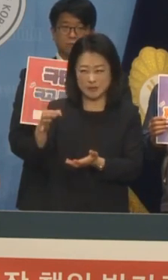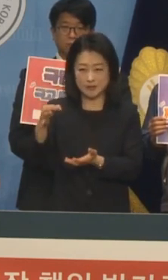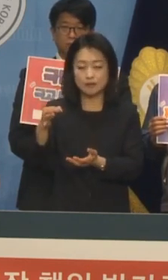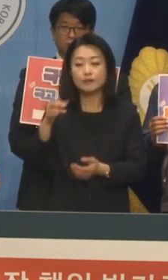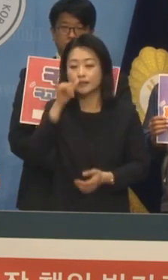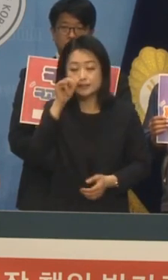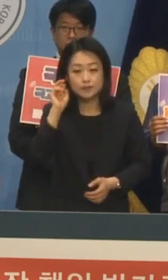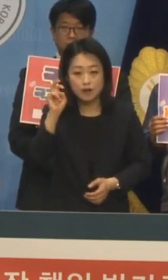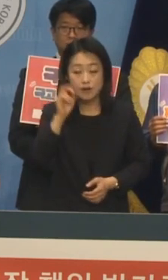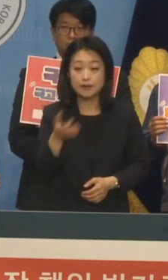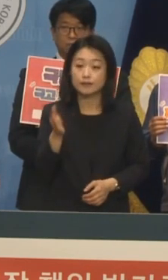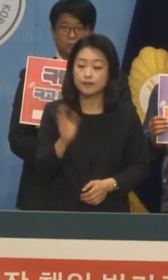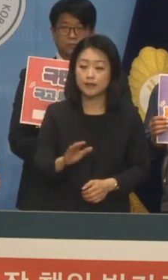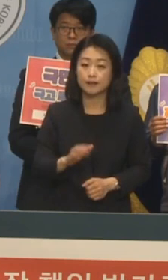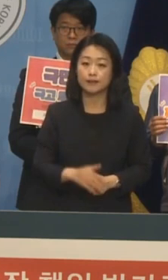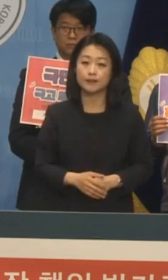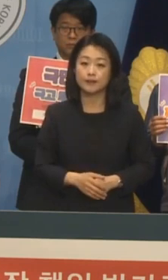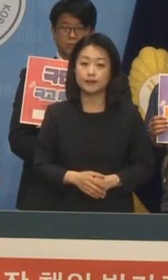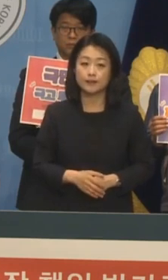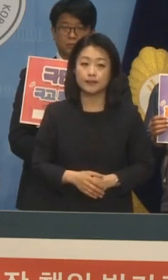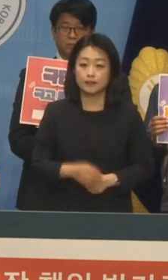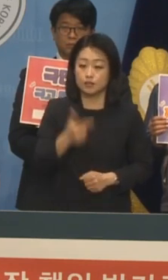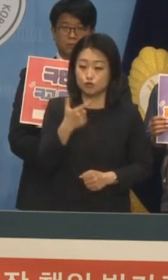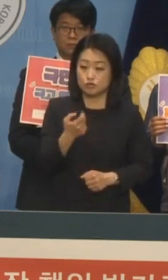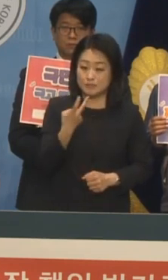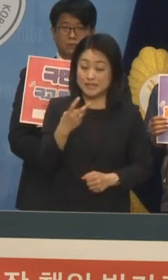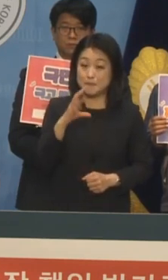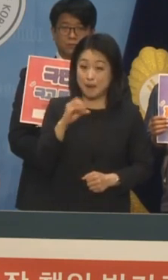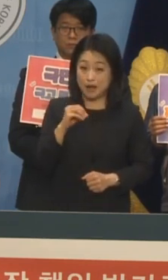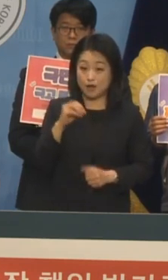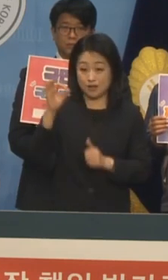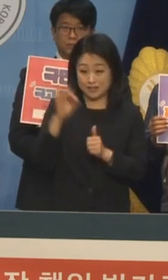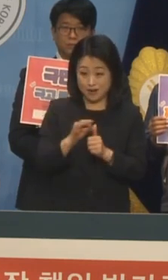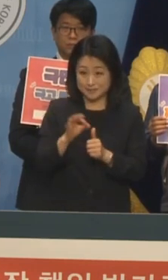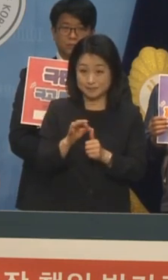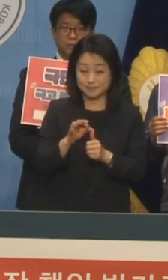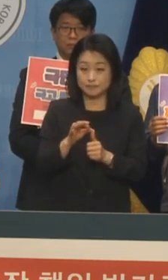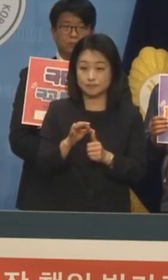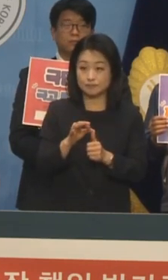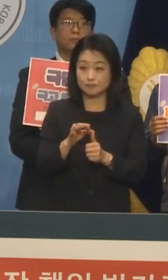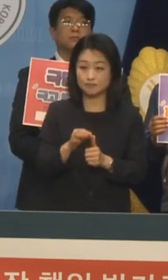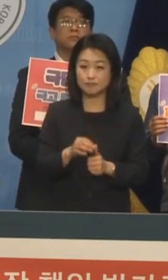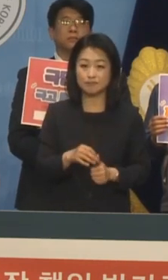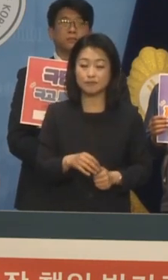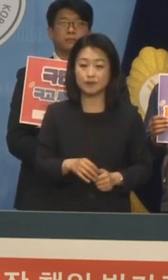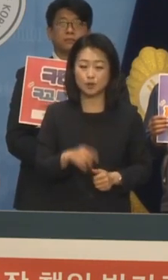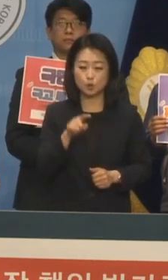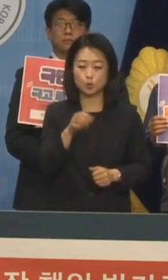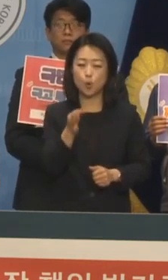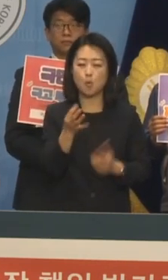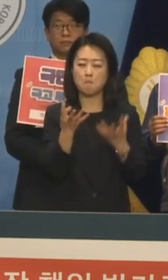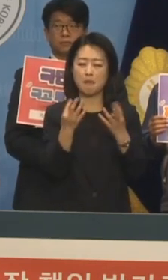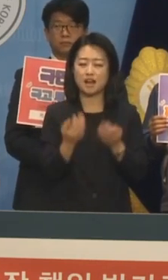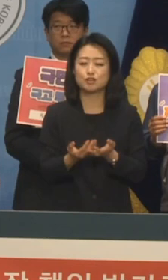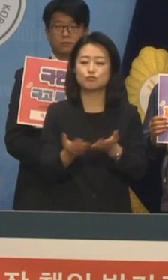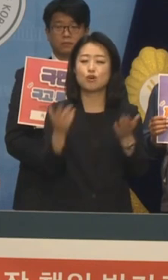있습니다. 그런데도 불구하고 이 62만 원 이걸 주면서 무슨 돈이나 많이 주는